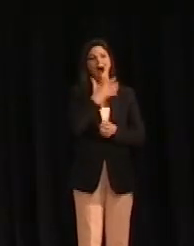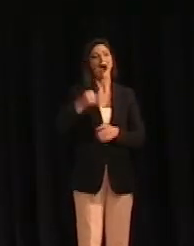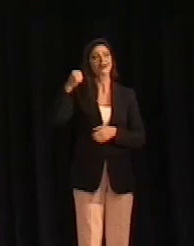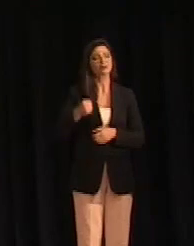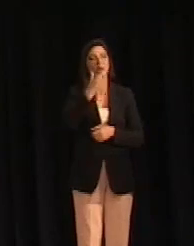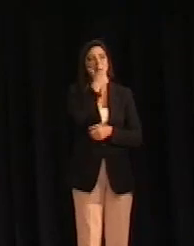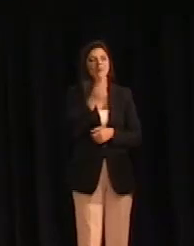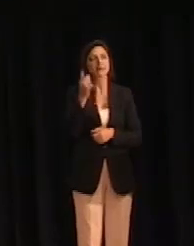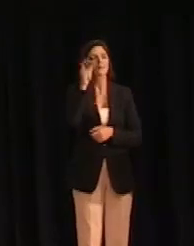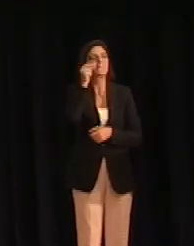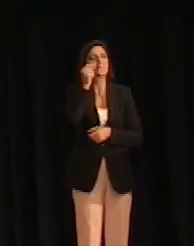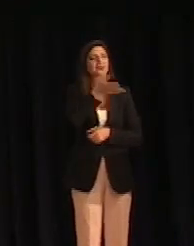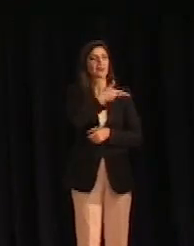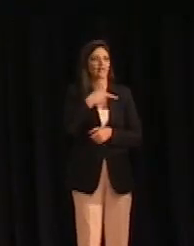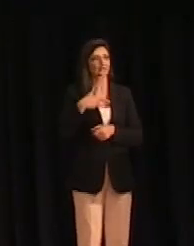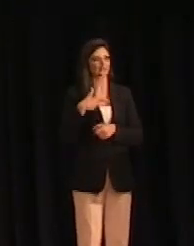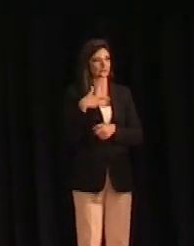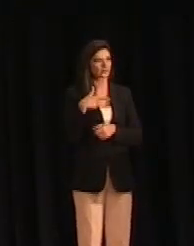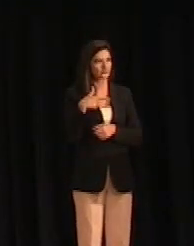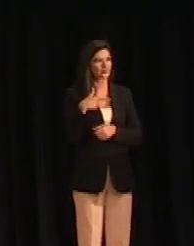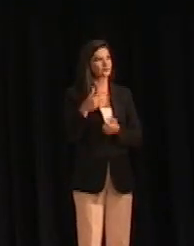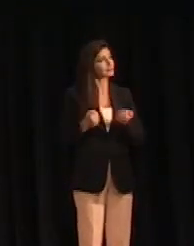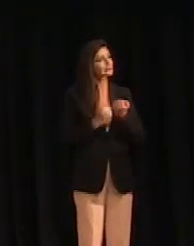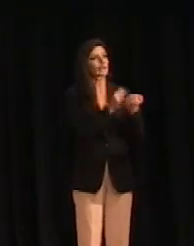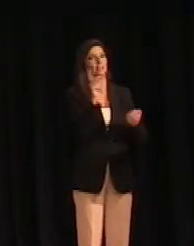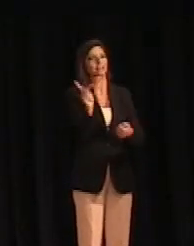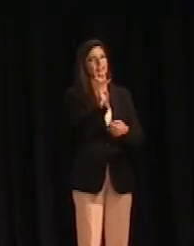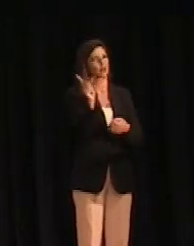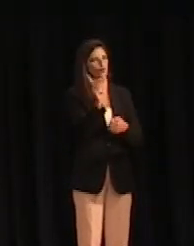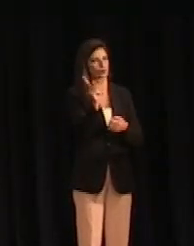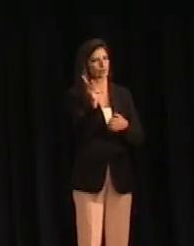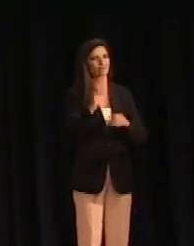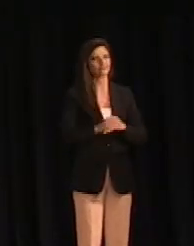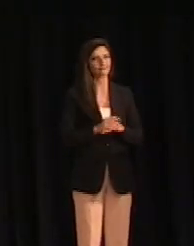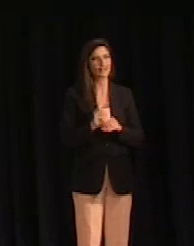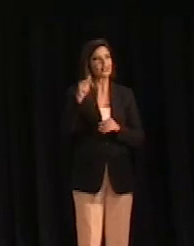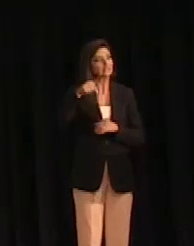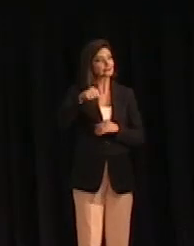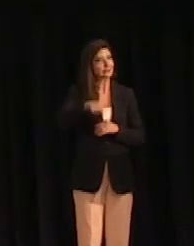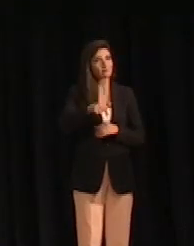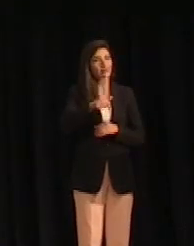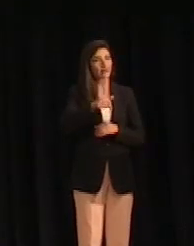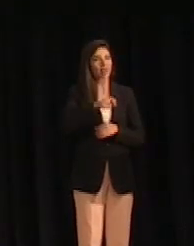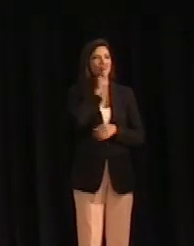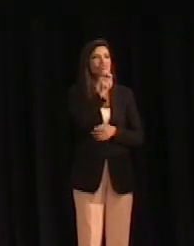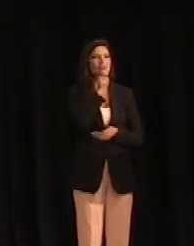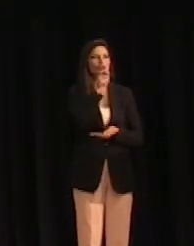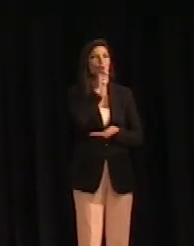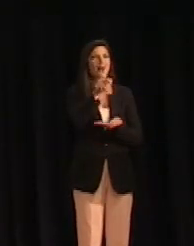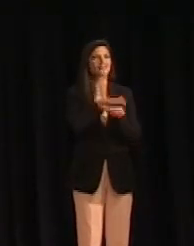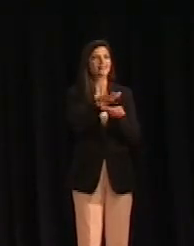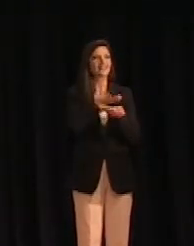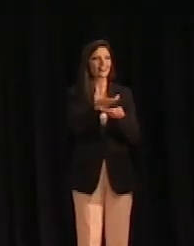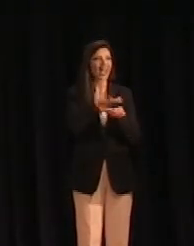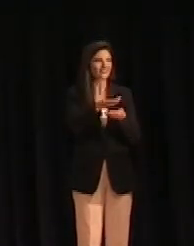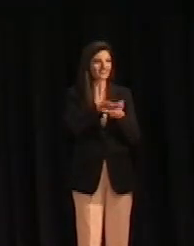προσπάθεια προς όφελος του κοινωνικού συνόλου. Η σημερινή δημοσιογραφική διάσκεψη, πέρα από